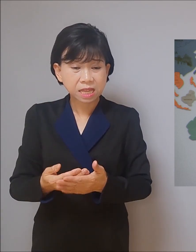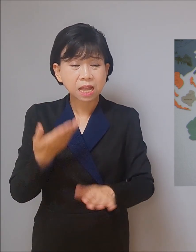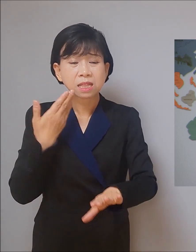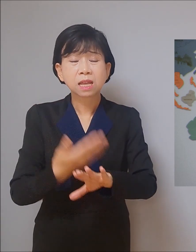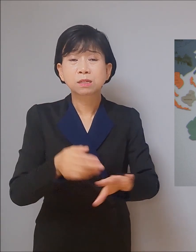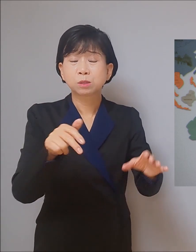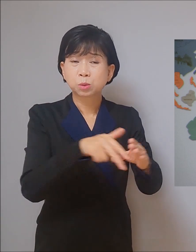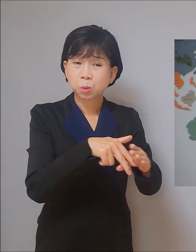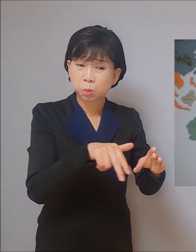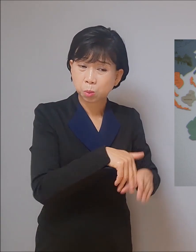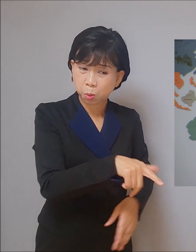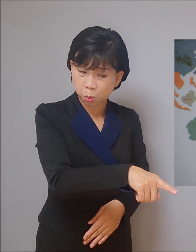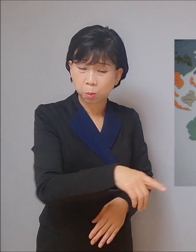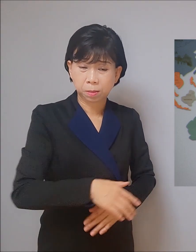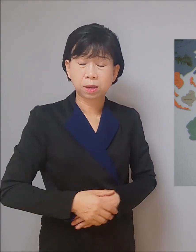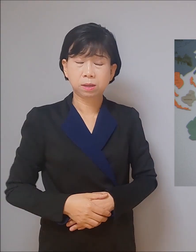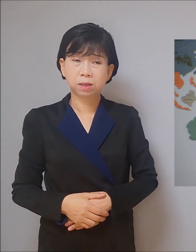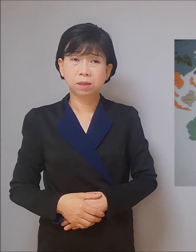종교적 수행,